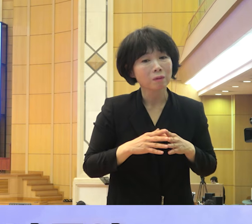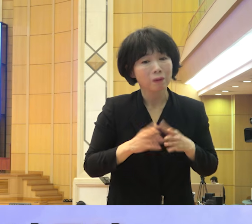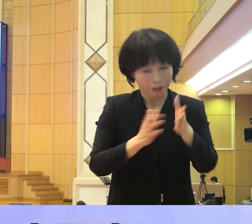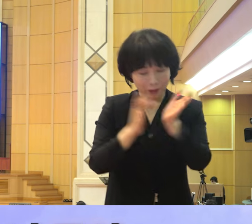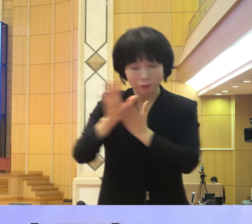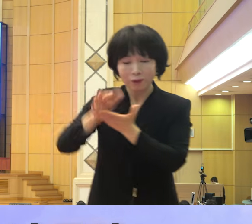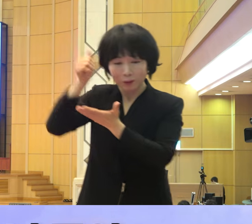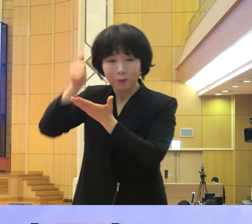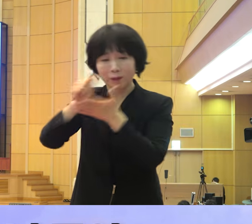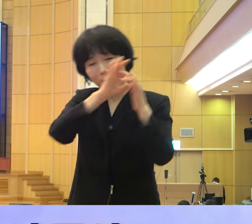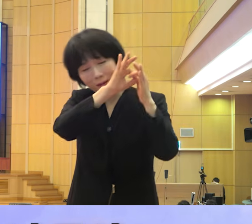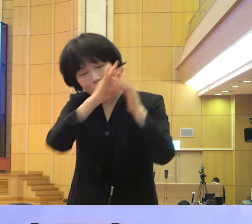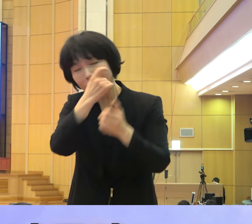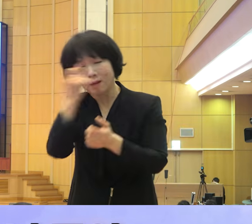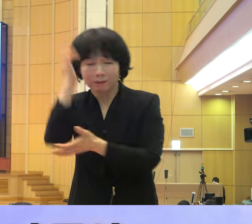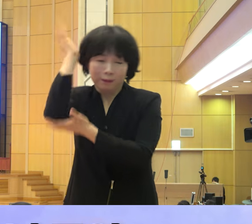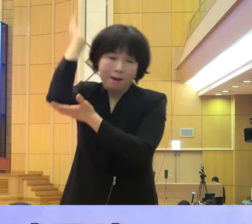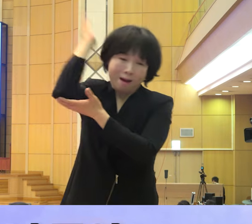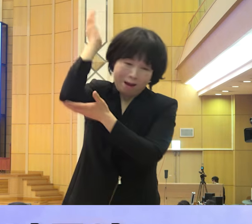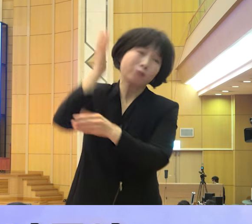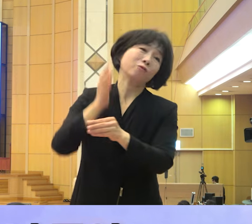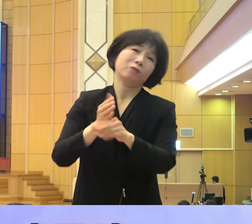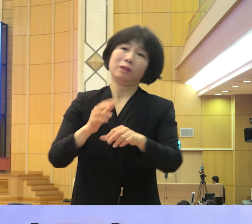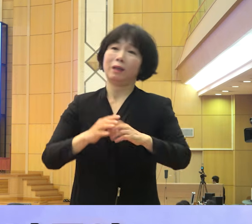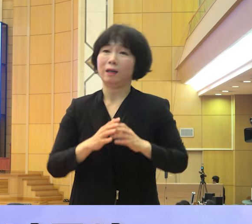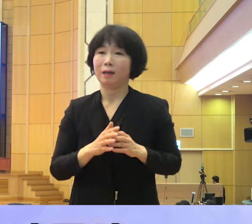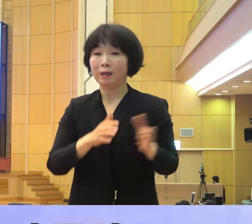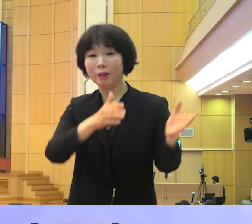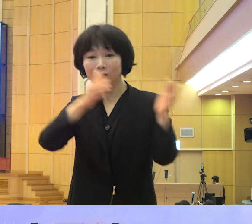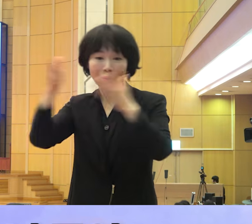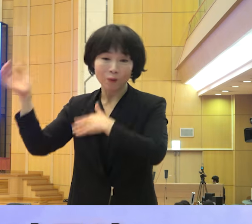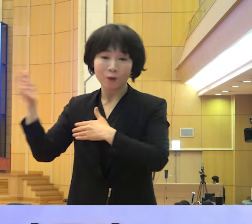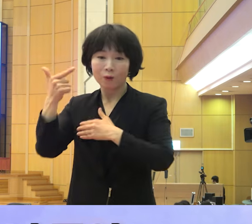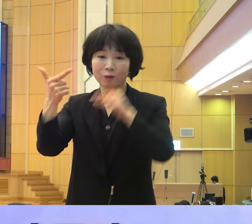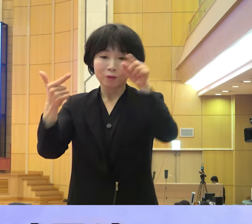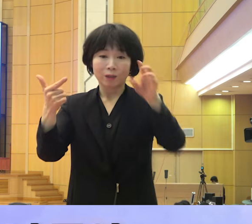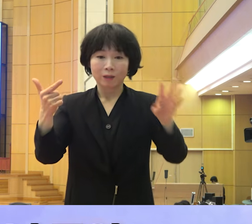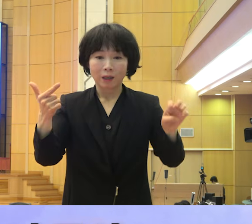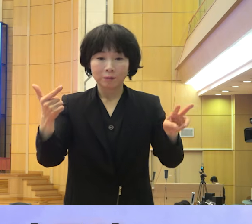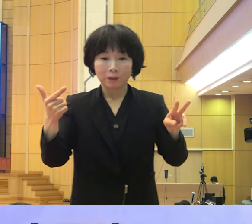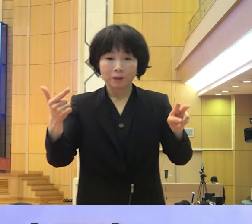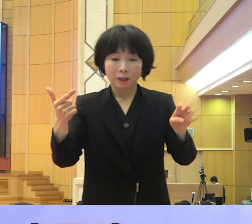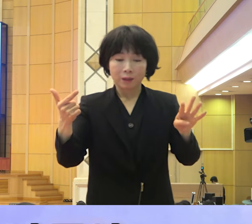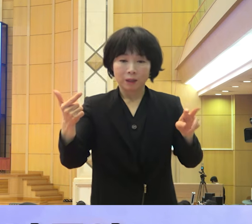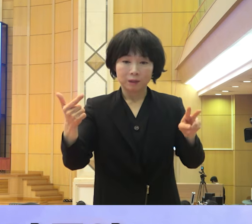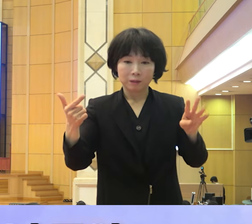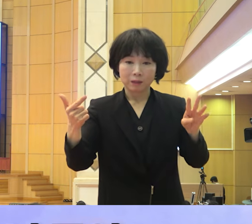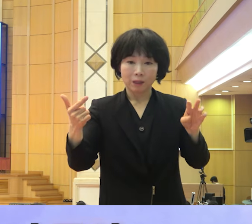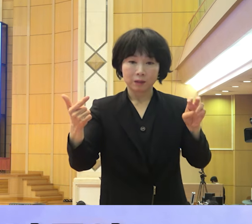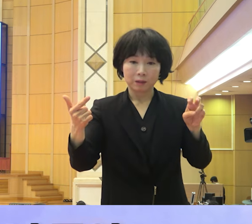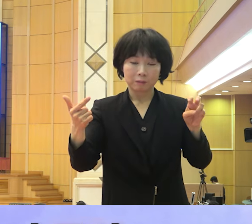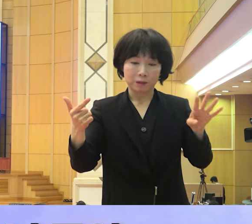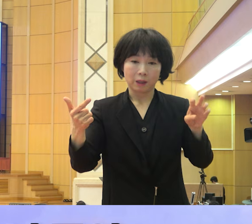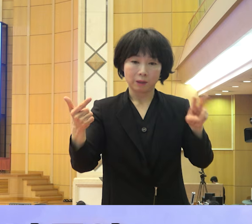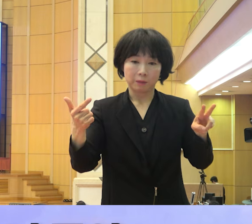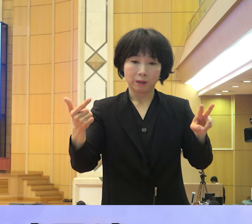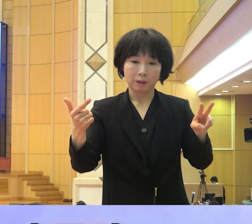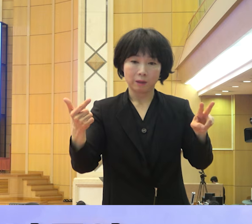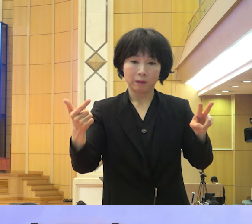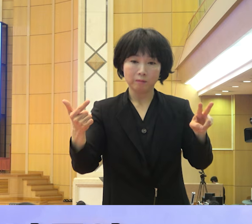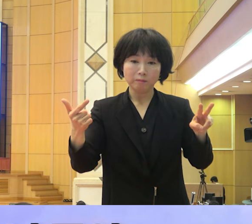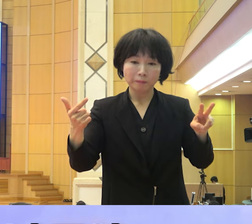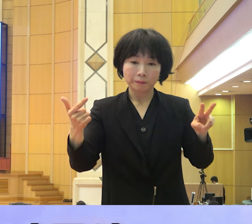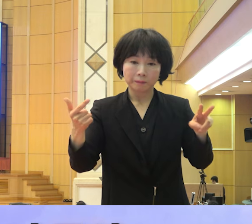계속 예수님을 증언하고 있는 거예요. 6장 42절에 보니까 이르되, 그런